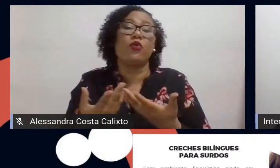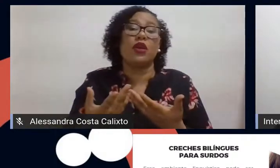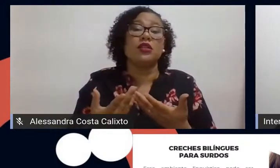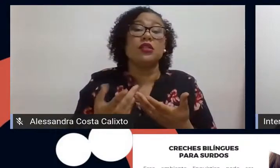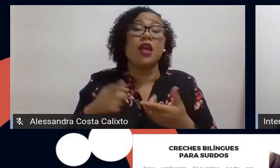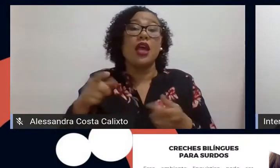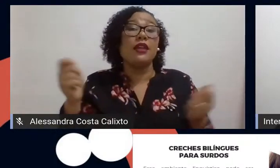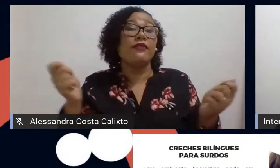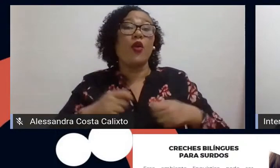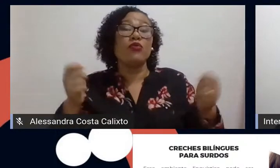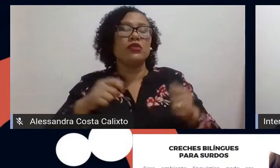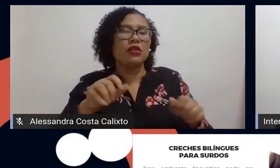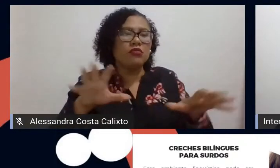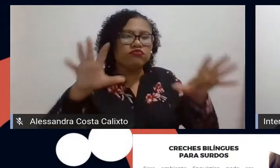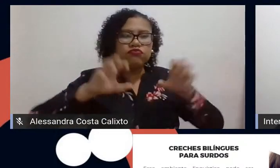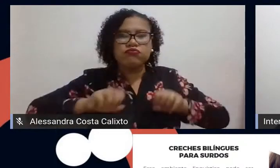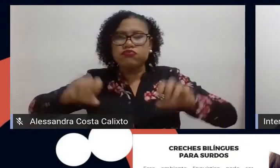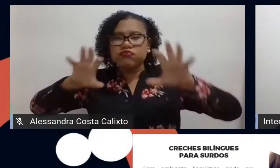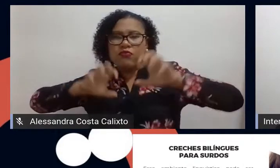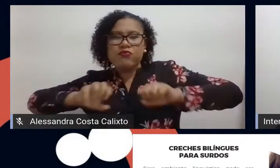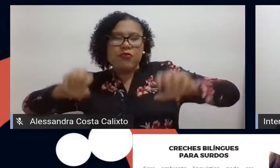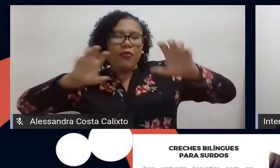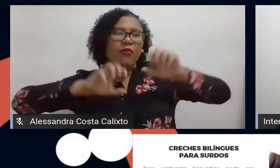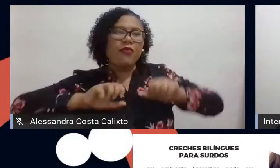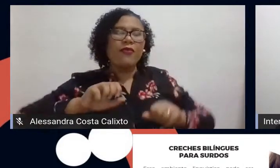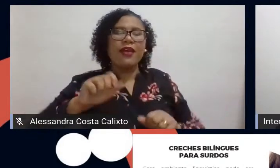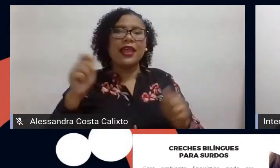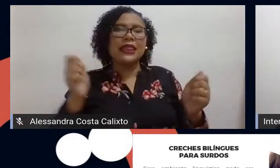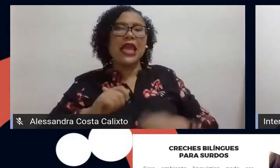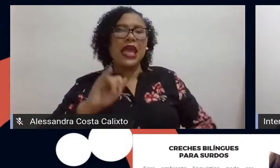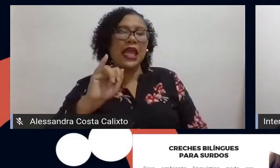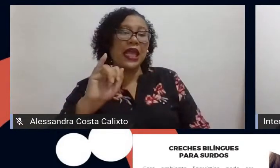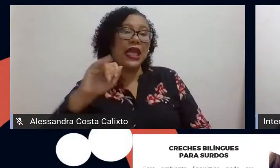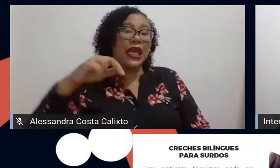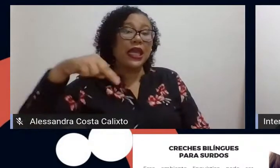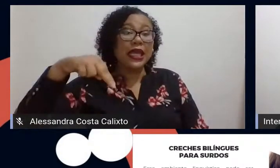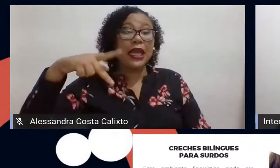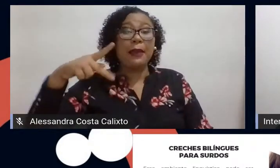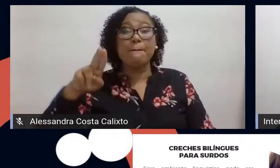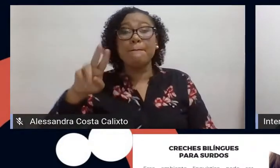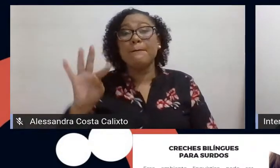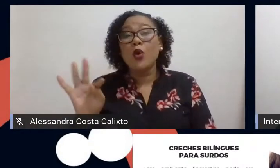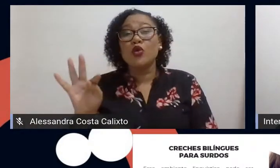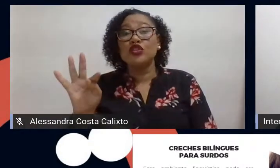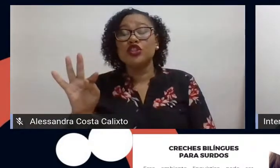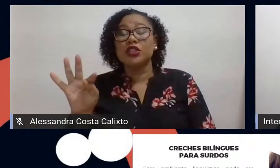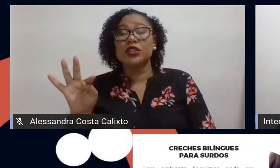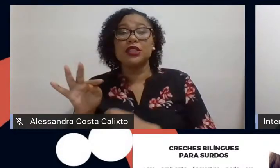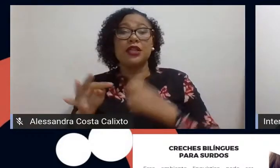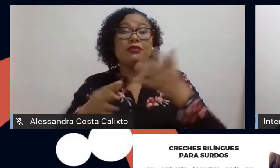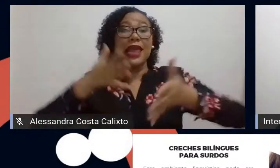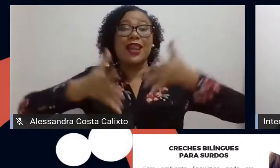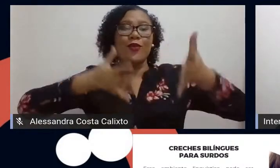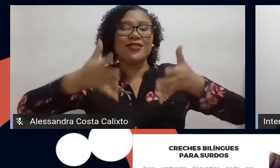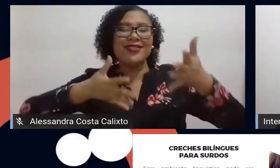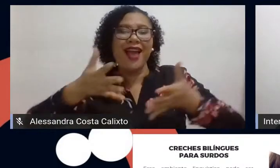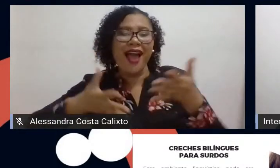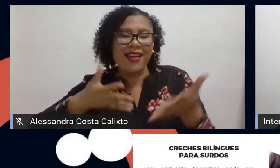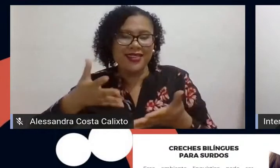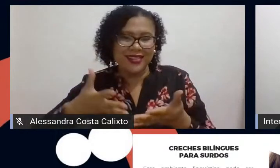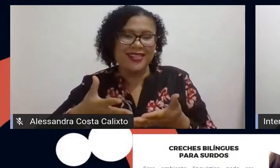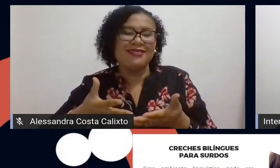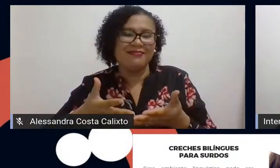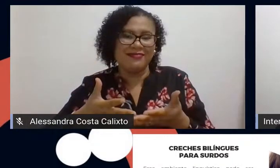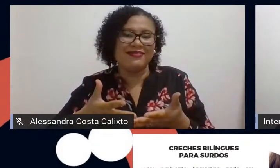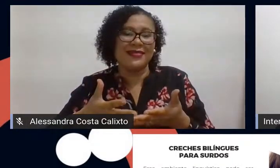crianças surdas, é um ambiente bilínguo, então vai ter diversas possibilidades de absorção de conhecimento,